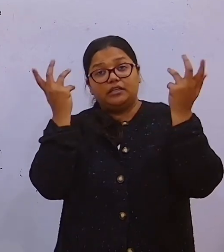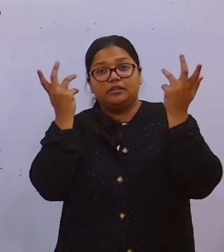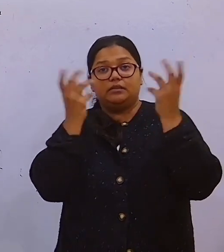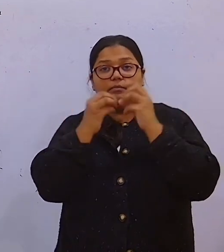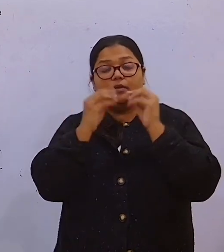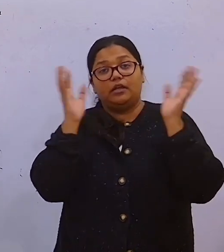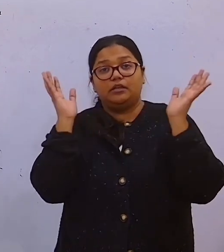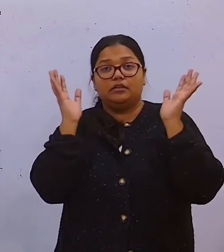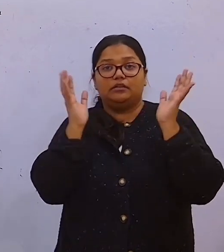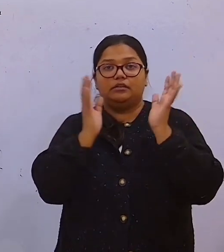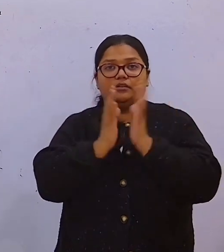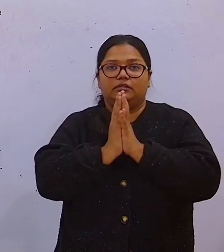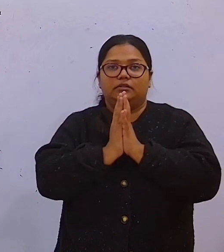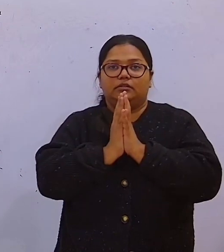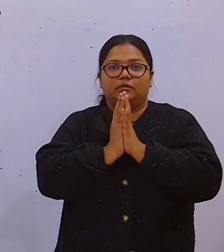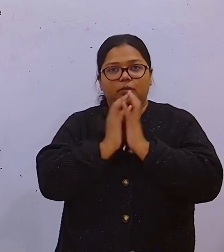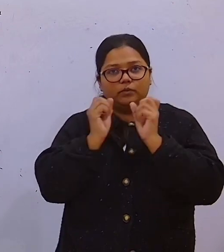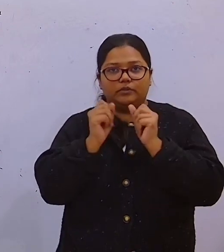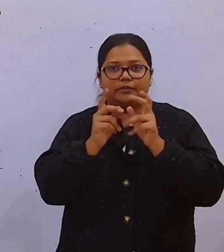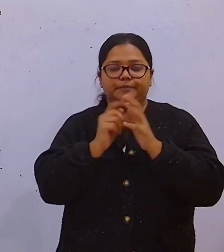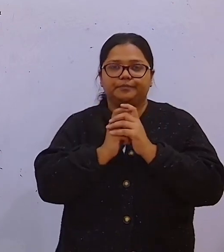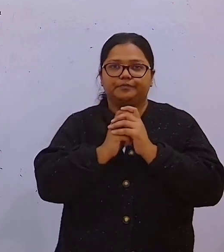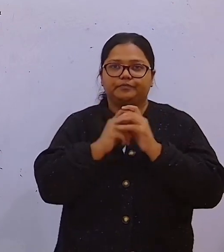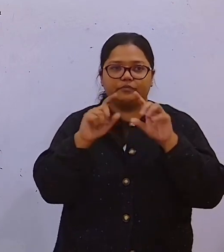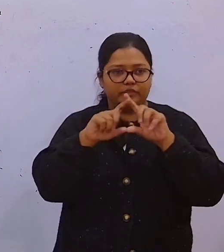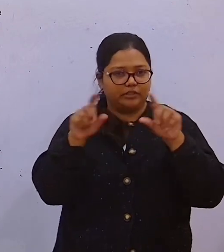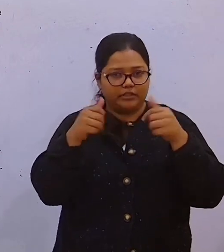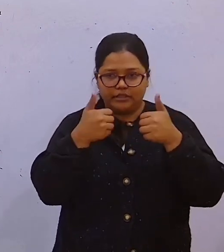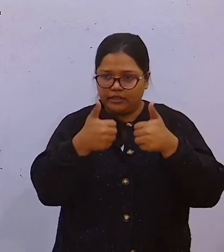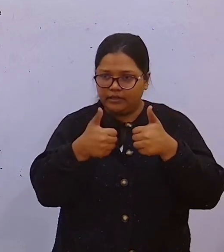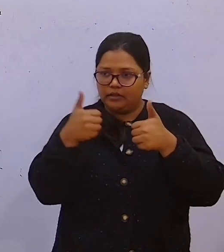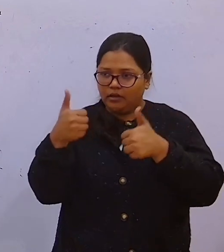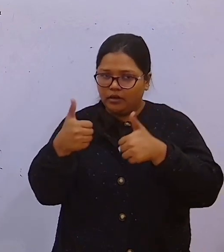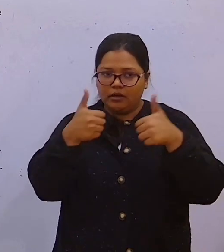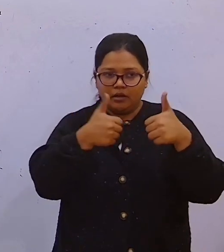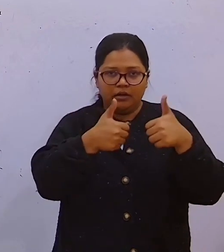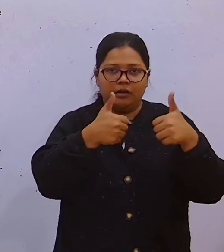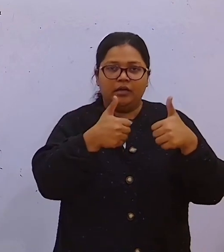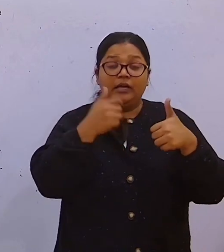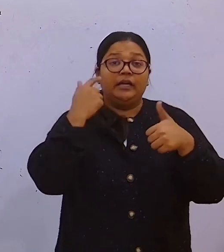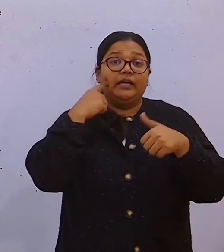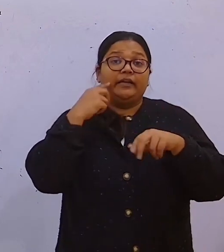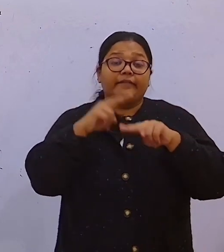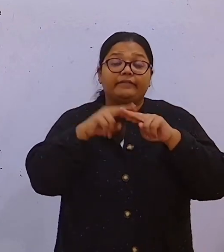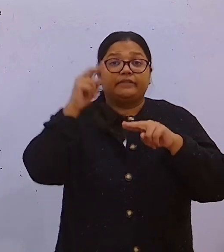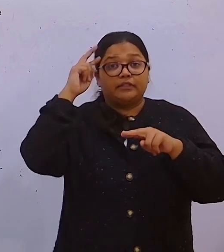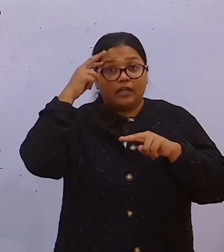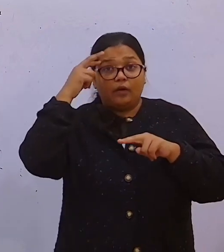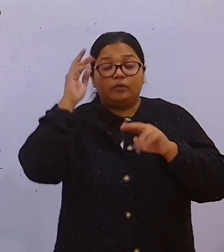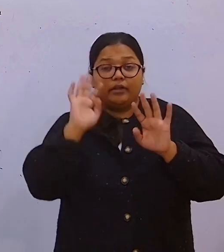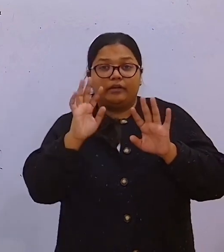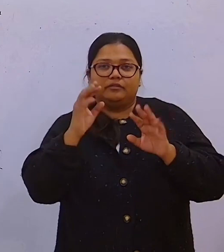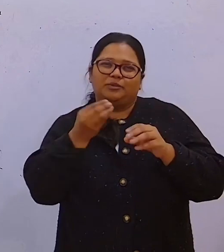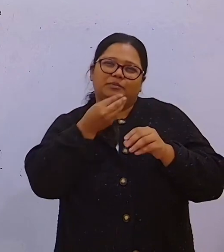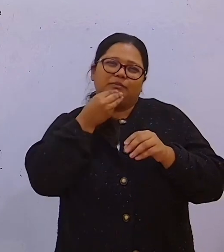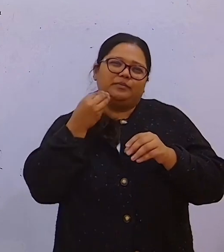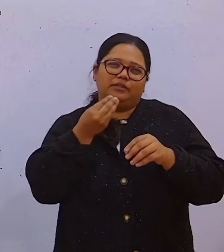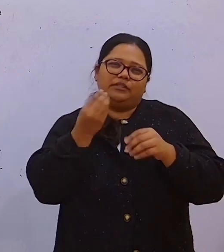हुआ? एकदम अच्छे से हुआ है तो बताओ, मैं आगे बढ़ती हूँ. अगर इसमें डाउट है तो मुझसे फिर से पूछो.